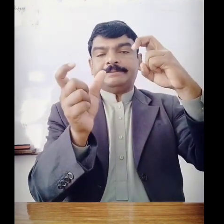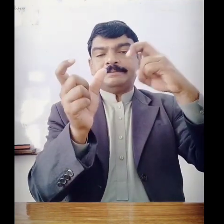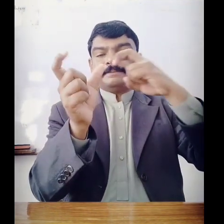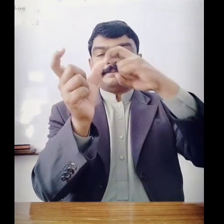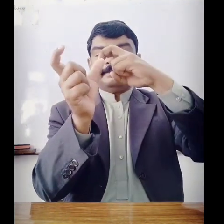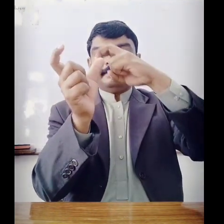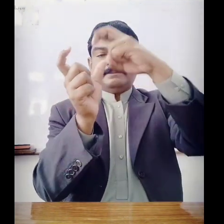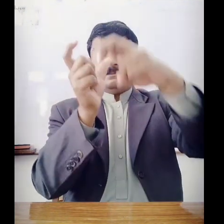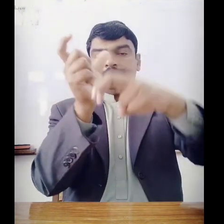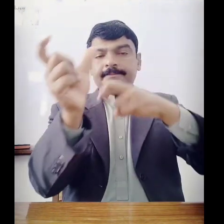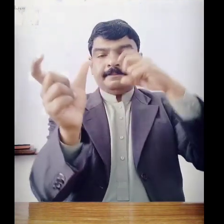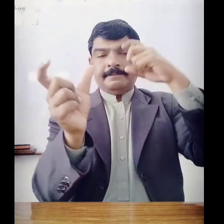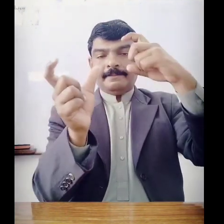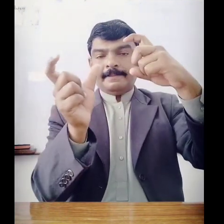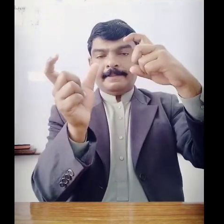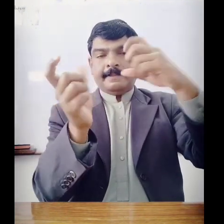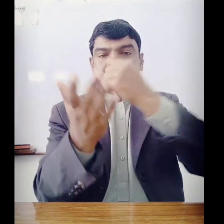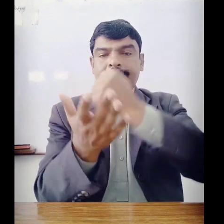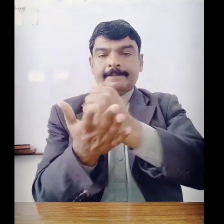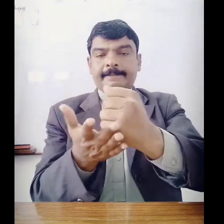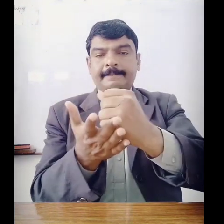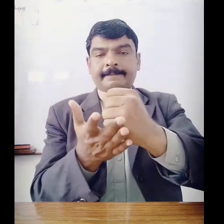ज़ीक़ात,